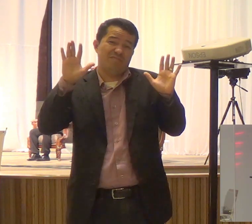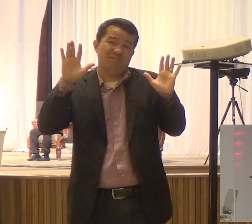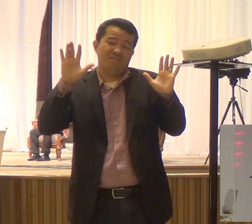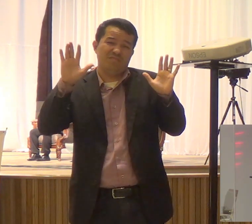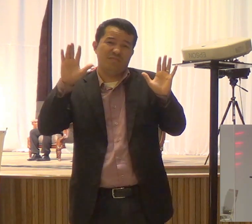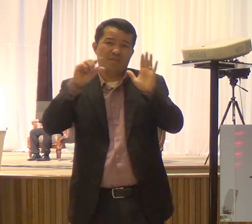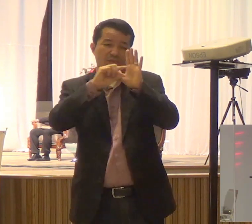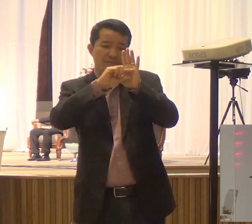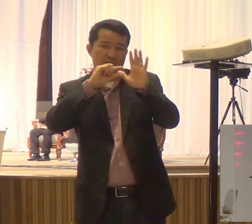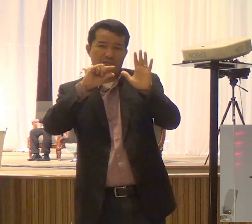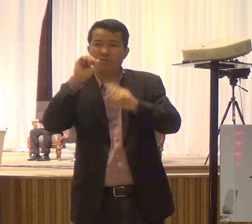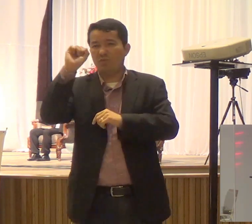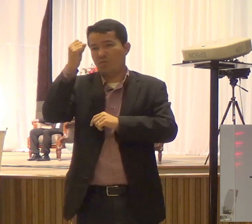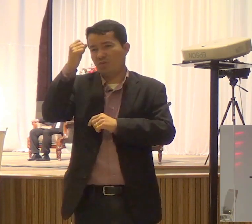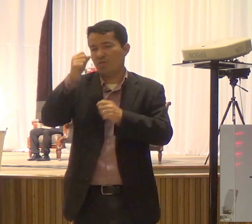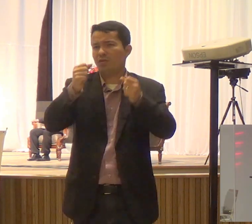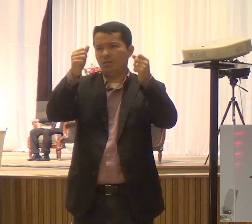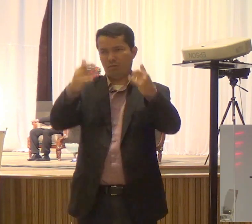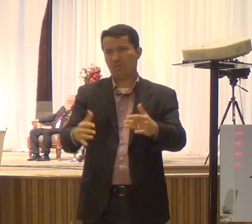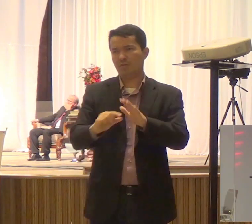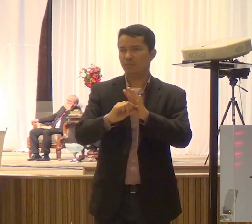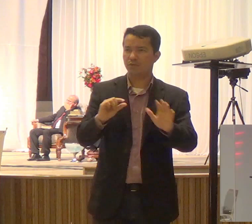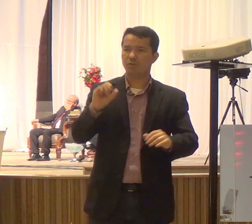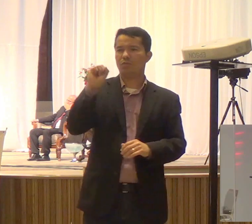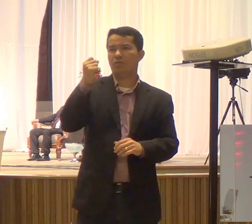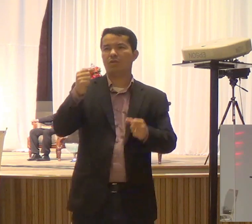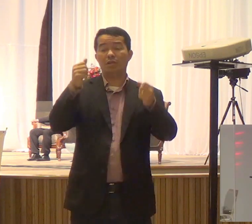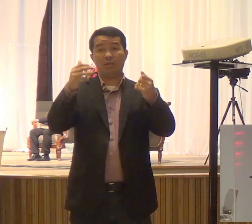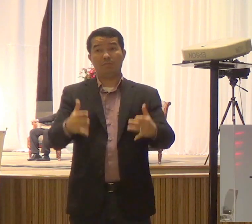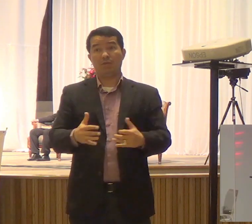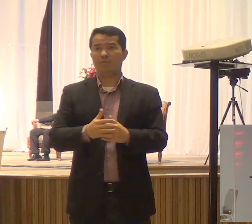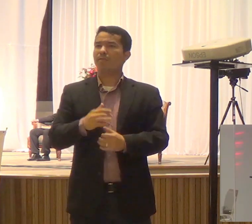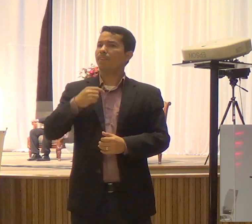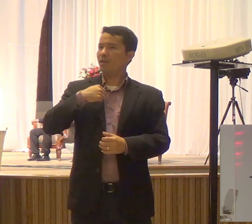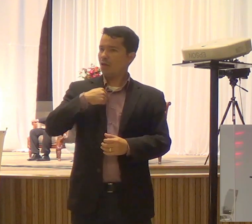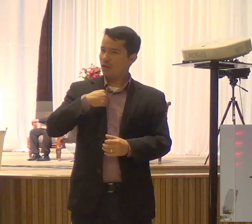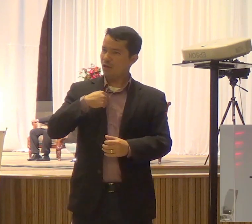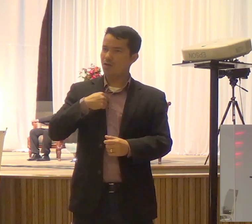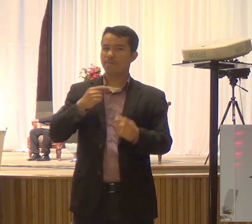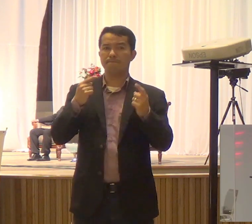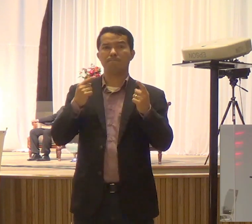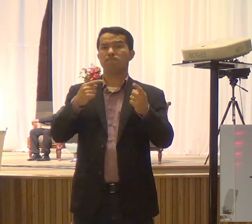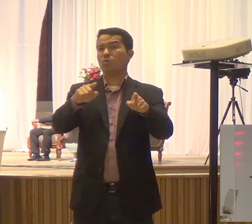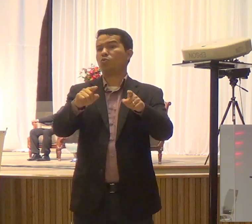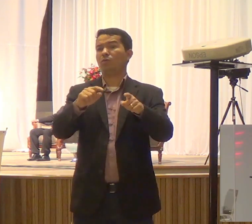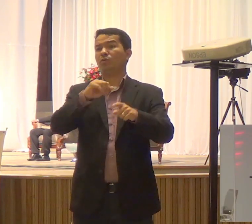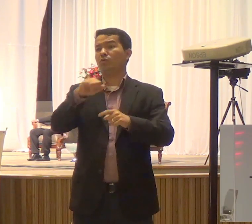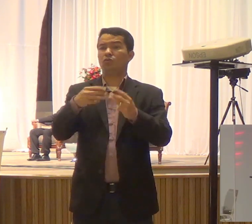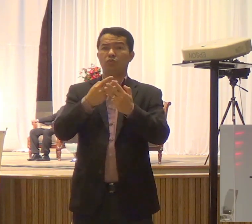O versículo 8 vai falar que, o último versículo desse texto, tornarei a terra em desolação,